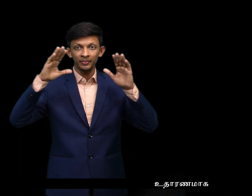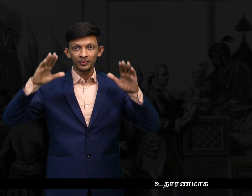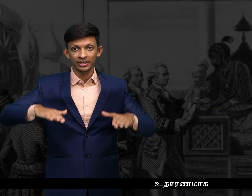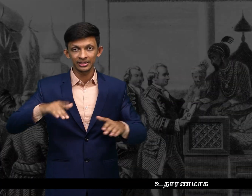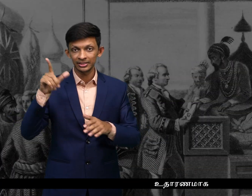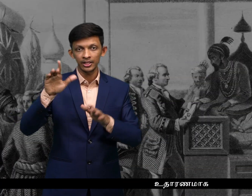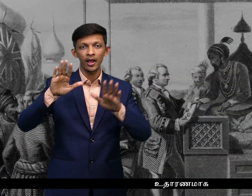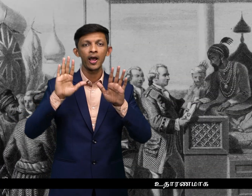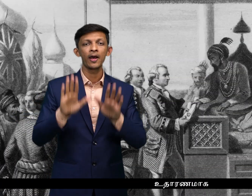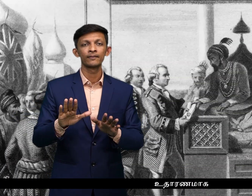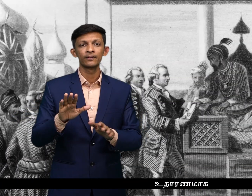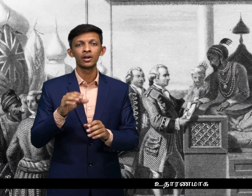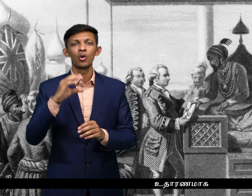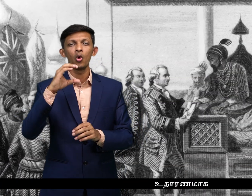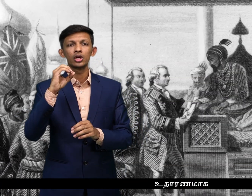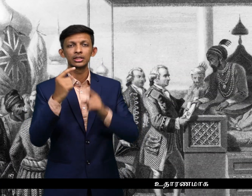உதாரணமாக,